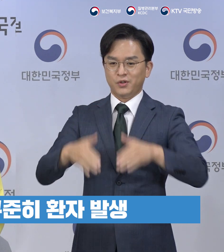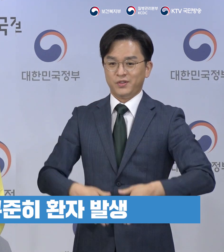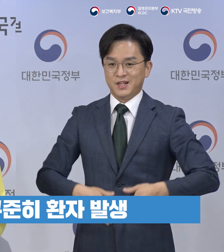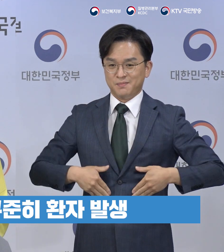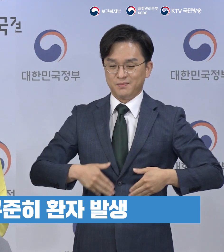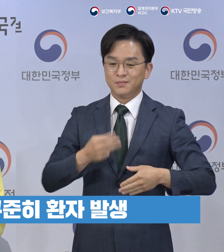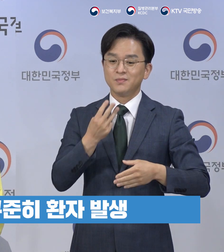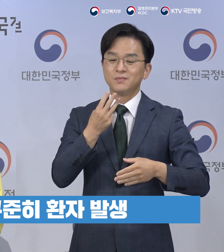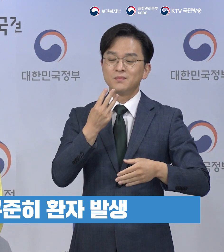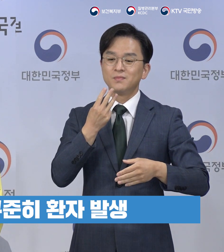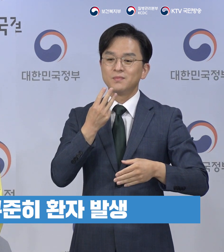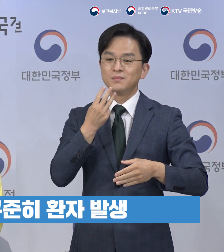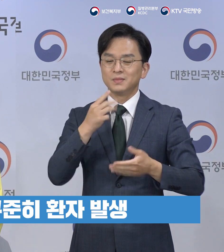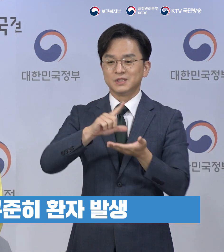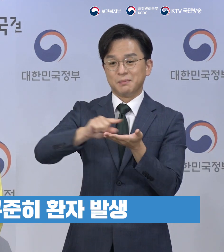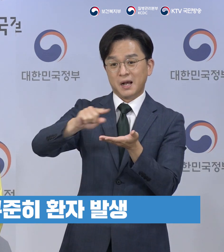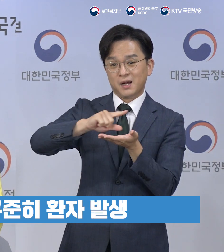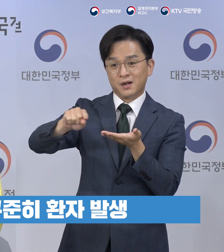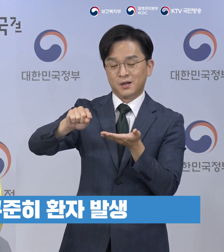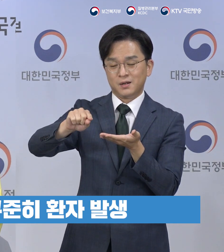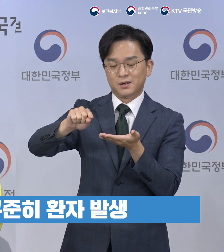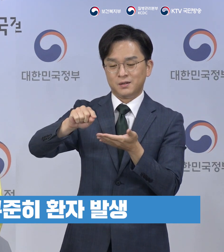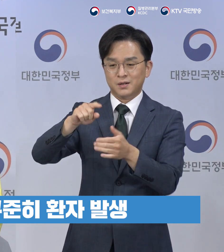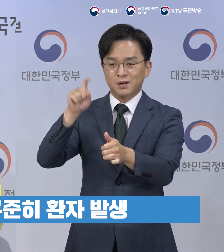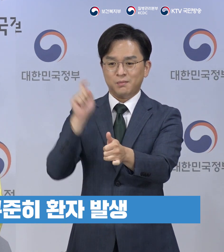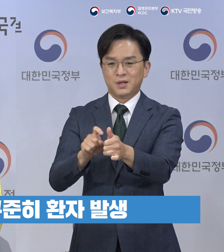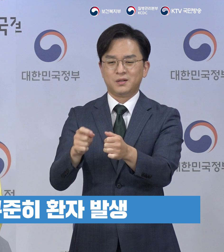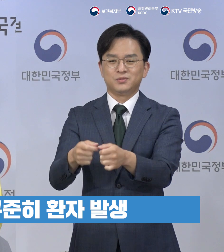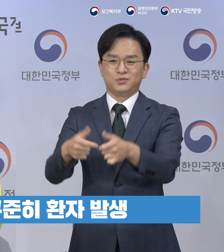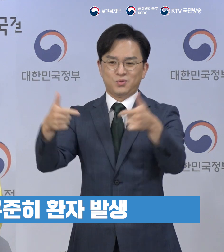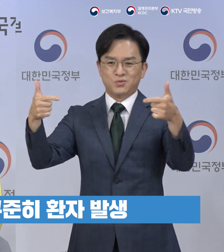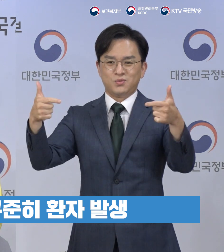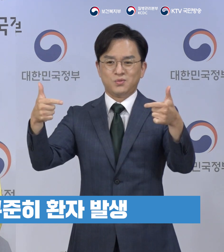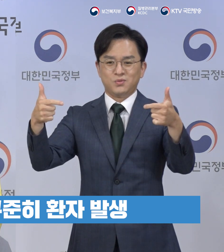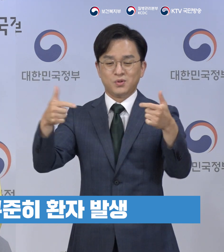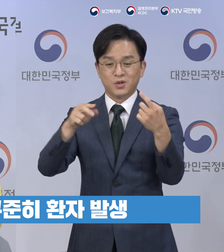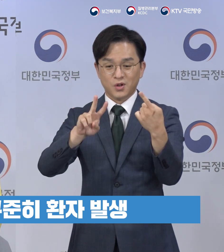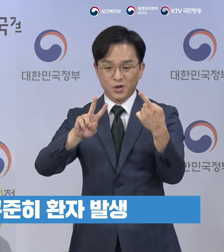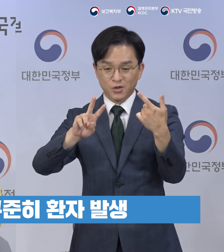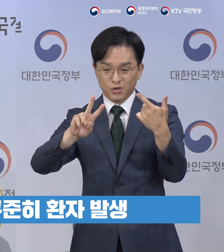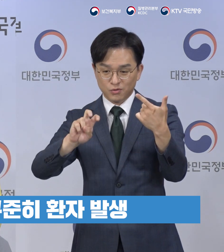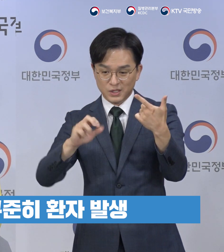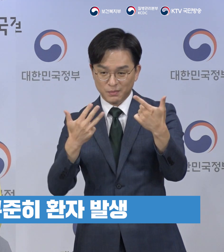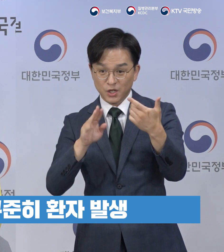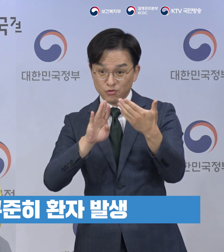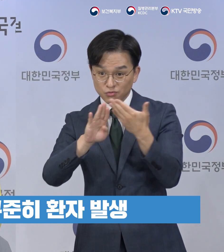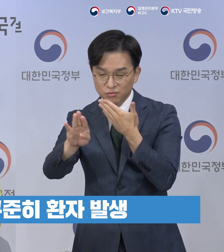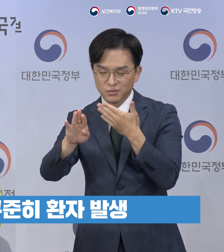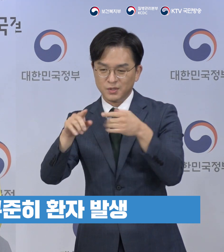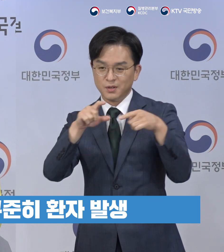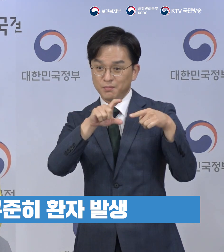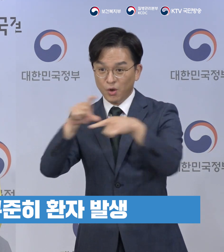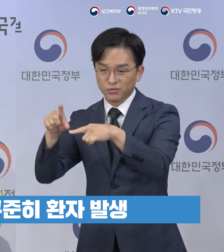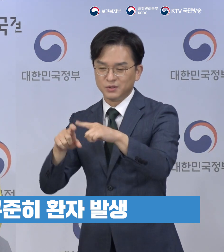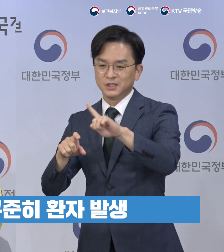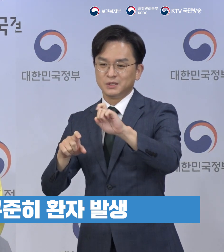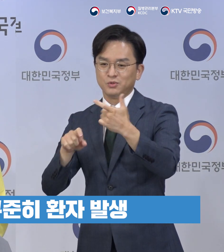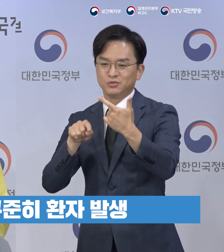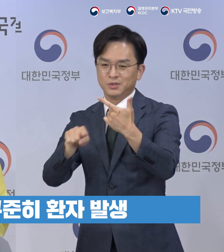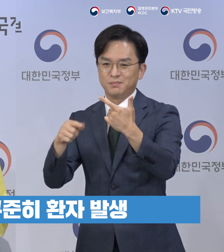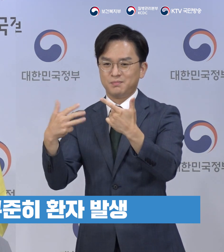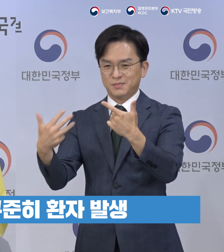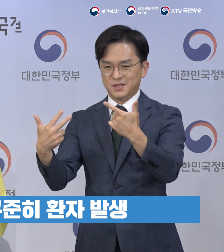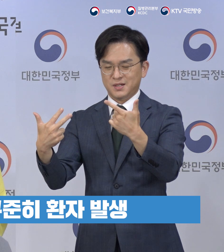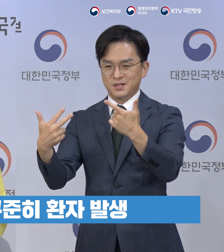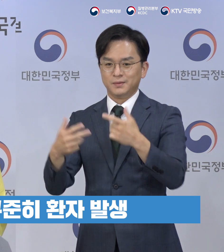대전, 충청, 광주, 전남 등 비수도권은 꾸준히 환자 발생이 계속되고 있어 16.7명으로